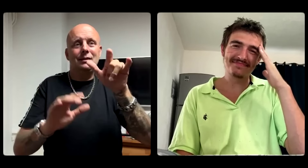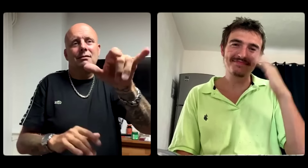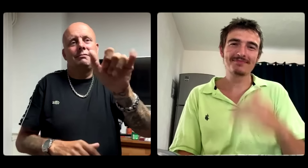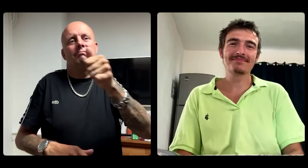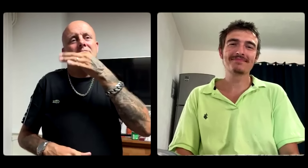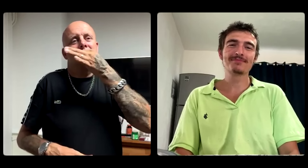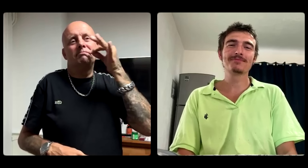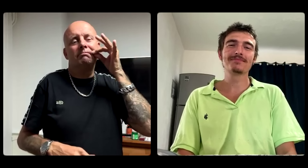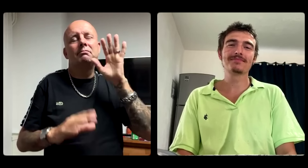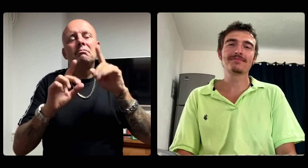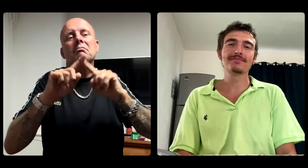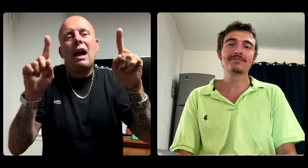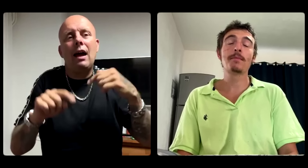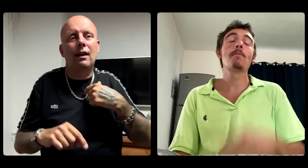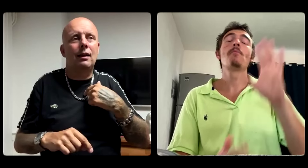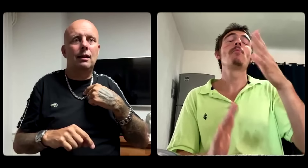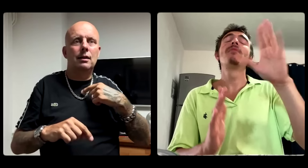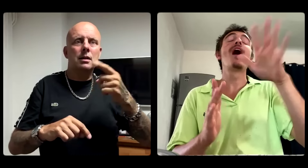Dus wat nog meer?